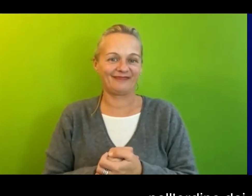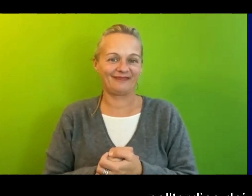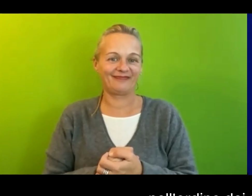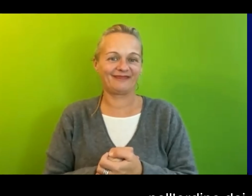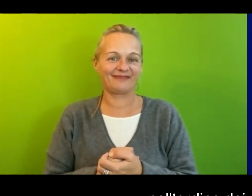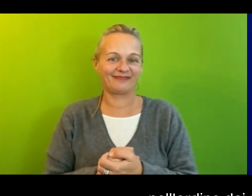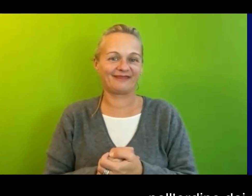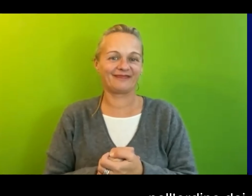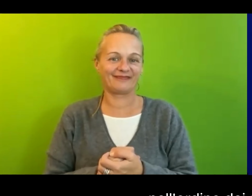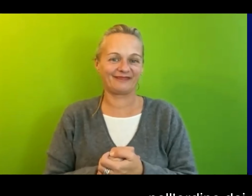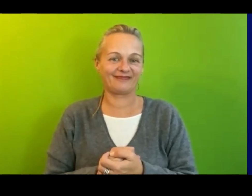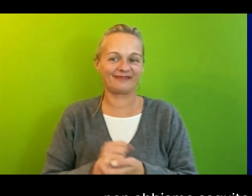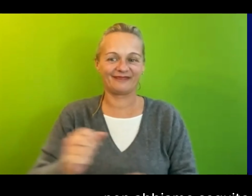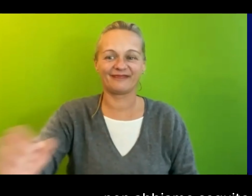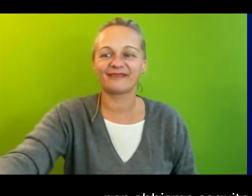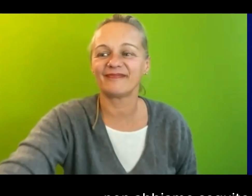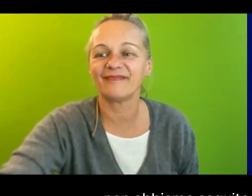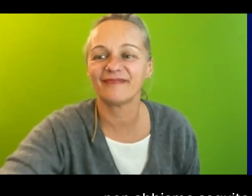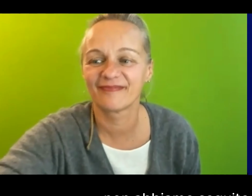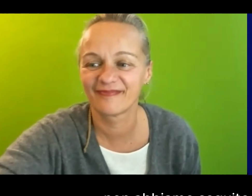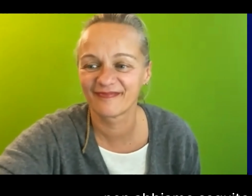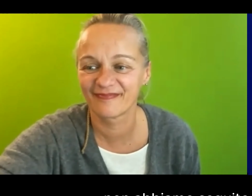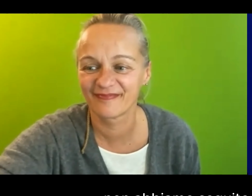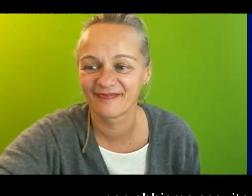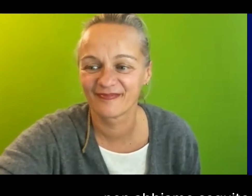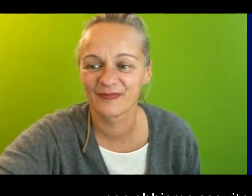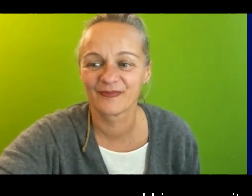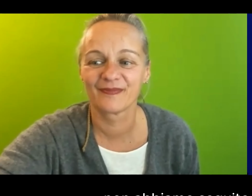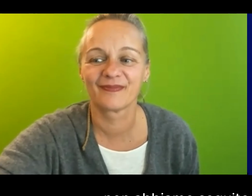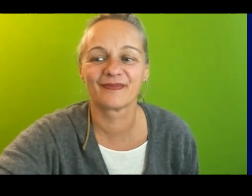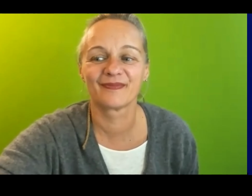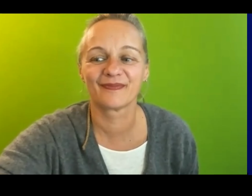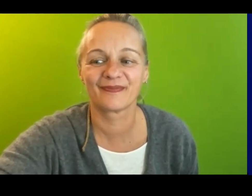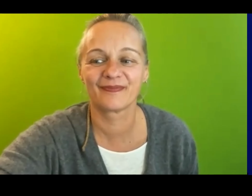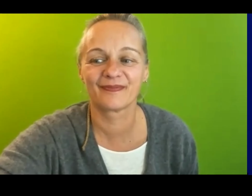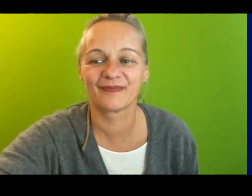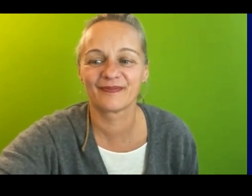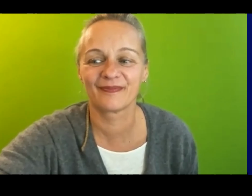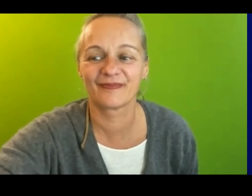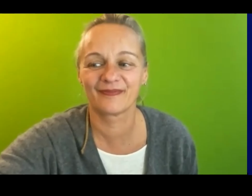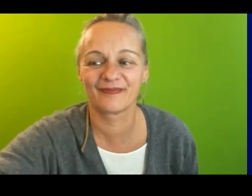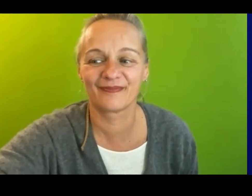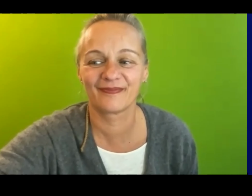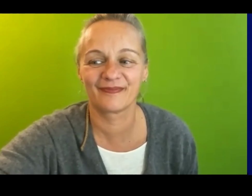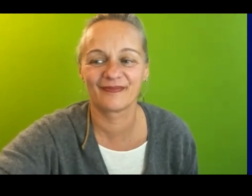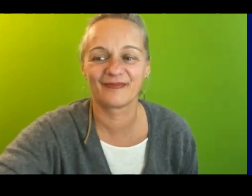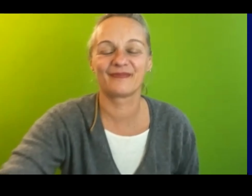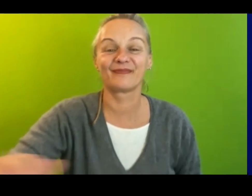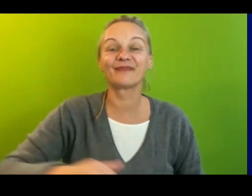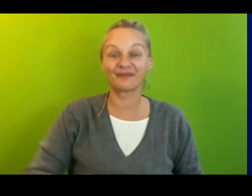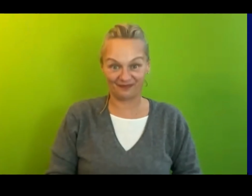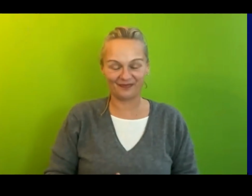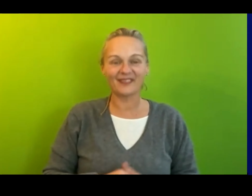nell'ordine dei segni e quindi non abbiamo seguito l'ordine delle parole.